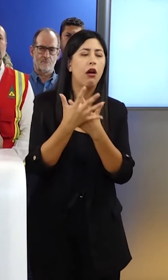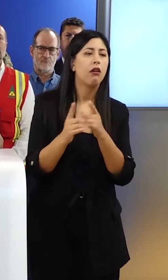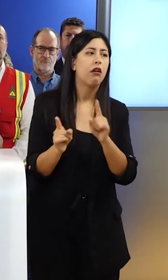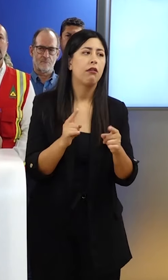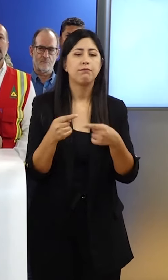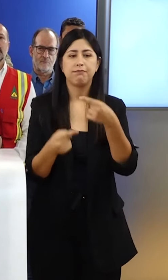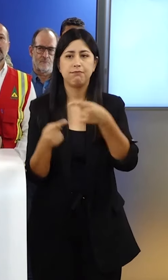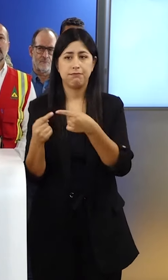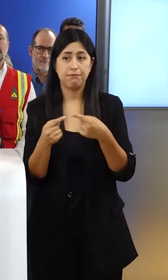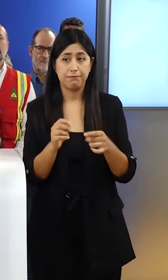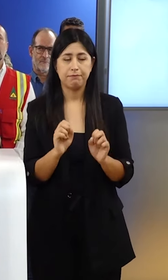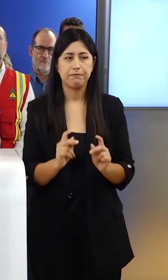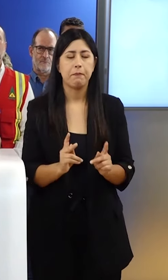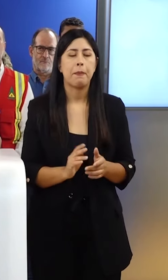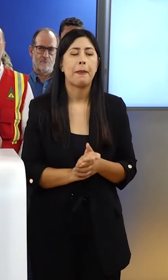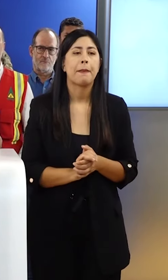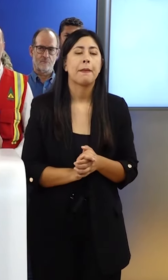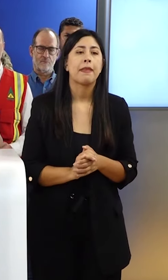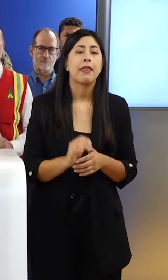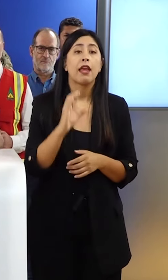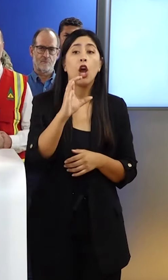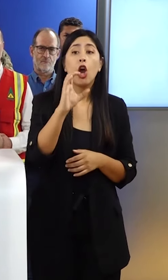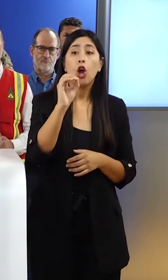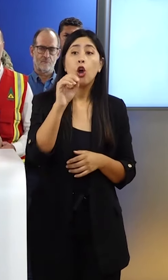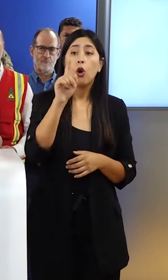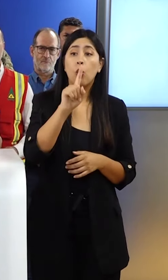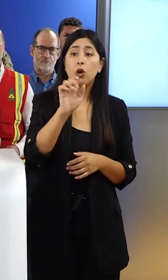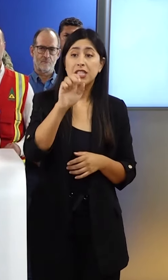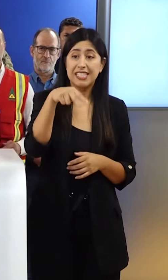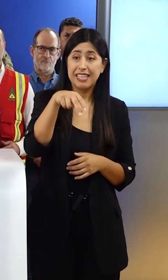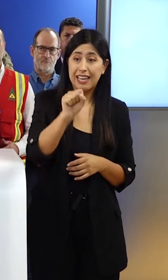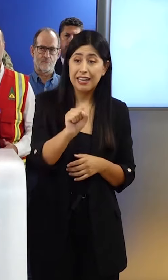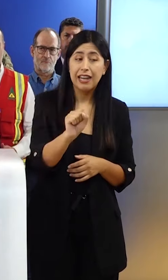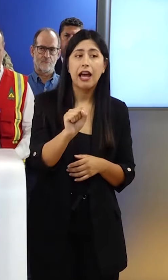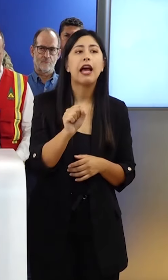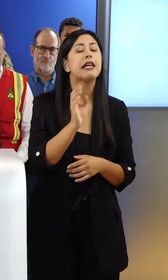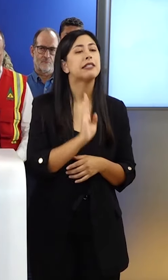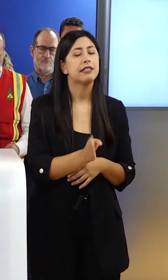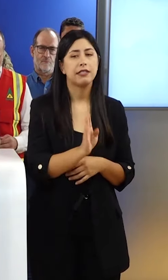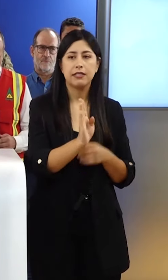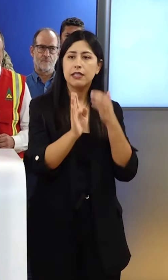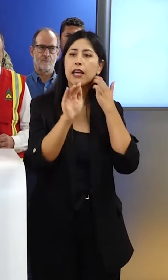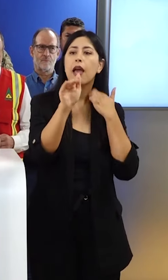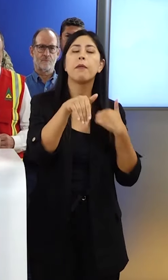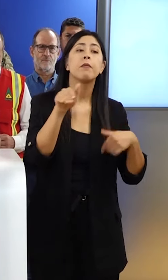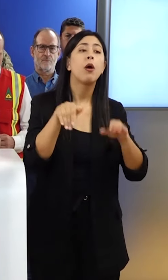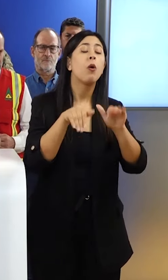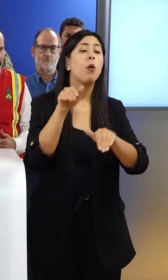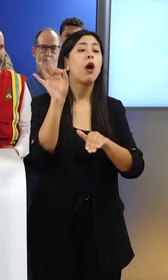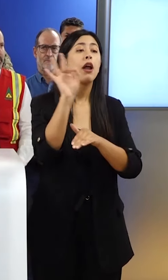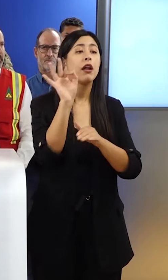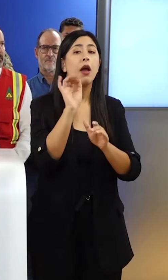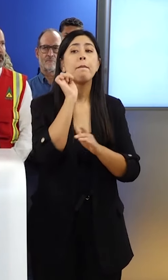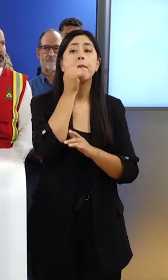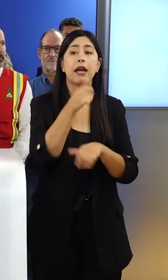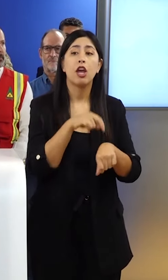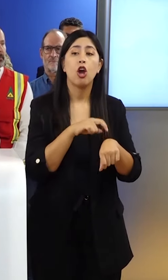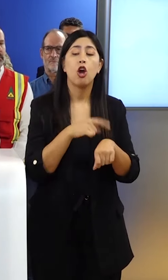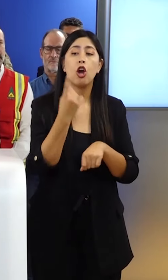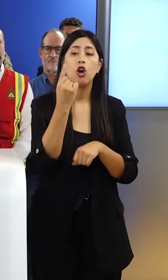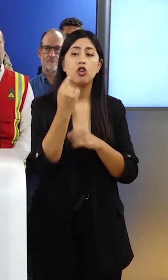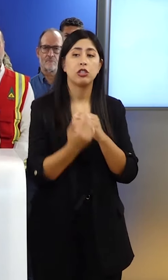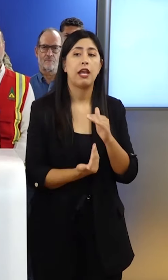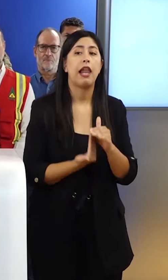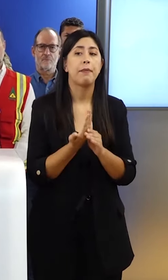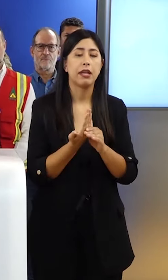descoordinación respecto del cena eh el cena se va a mantener la convocatoria que está prevista para mañana a las 11 de la